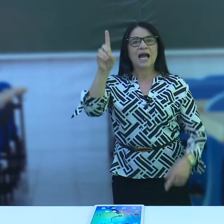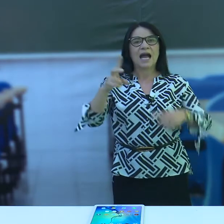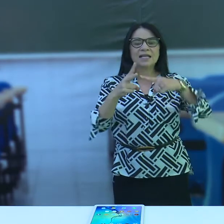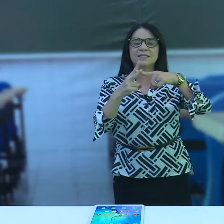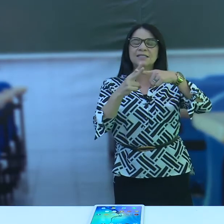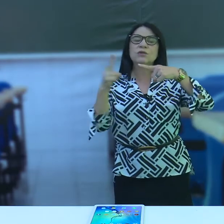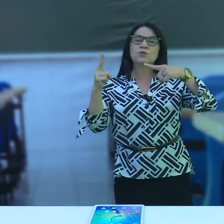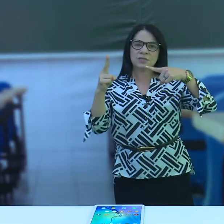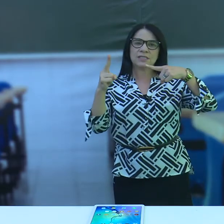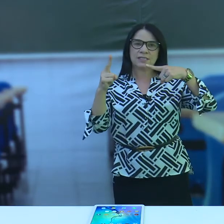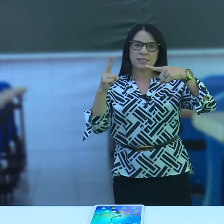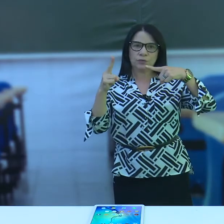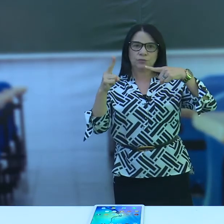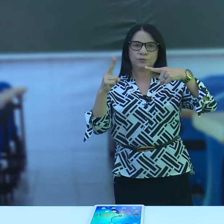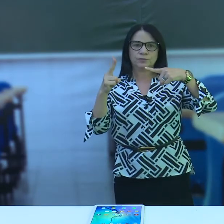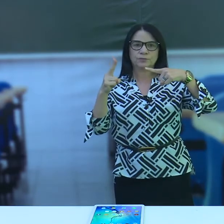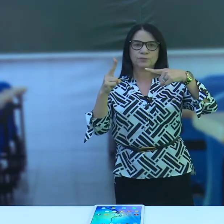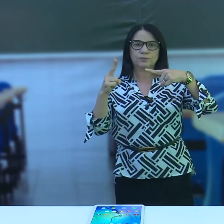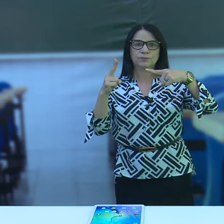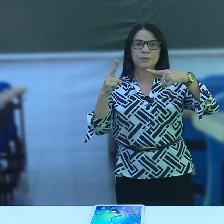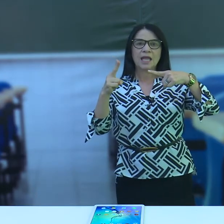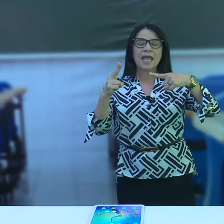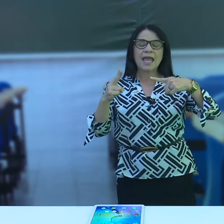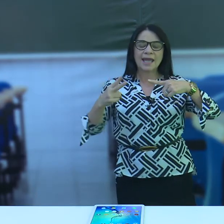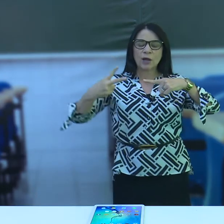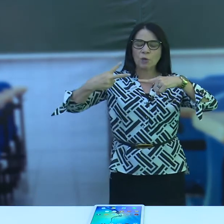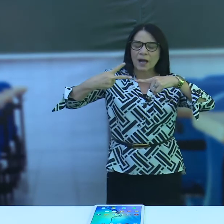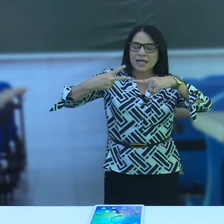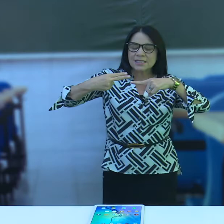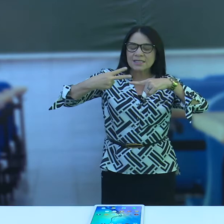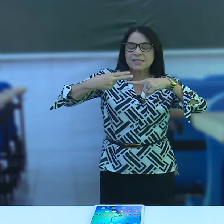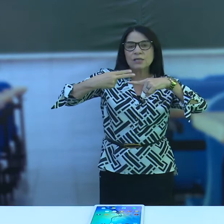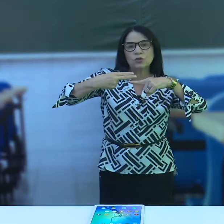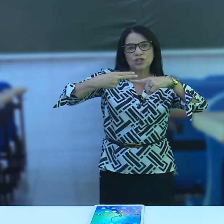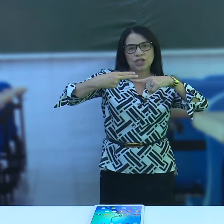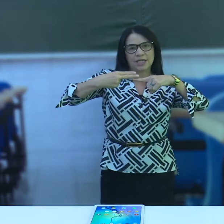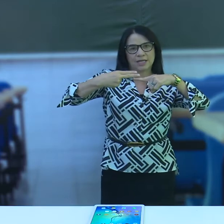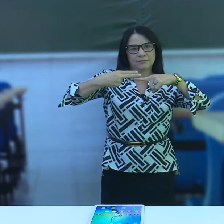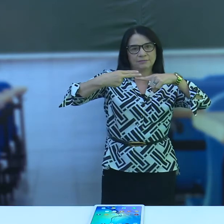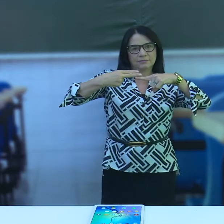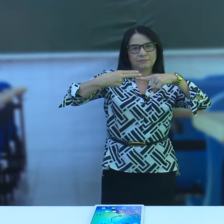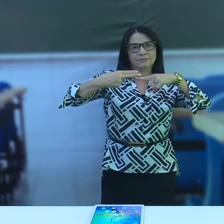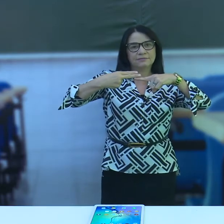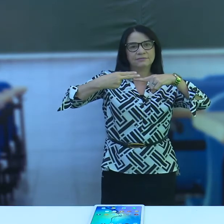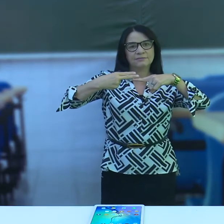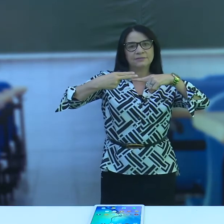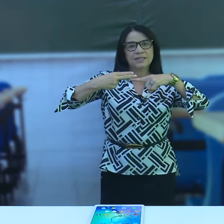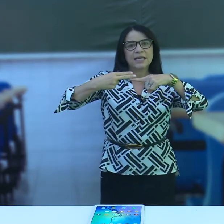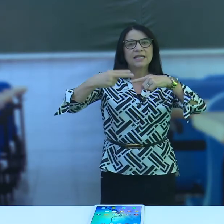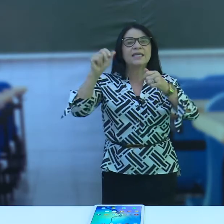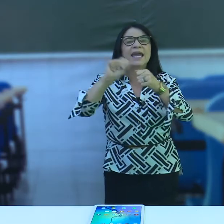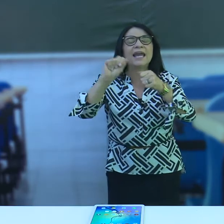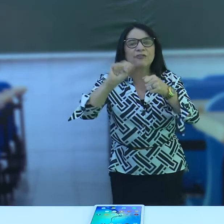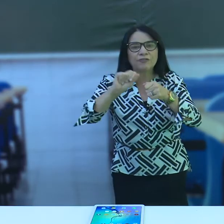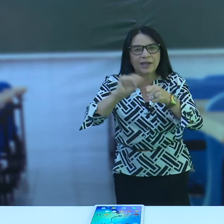a circuncisão era uma cirurgia que era